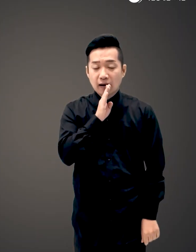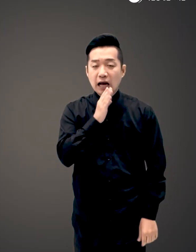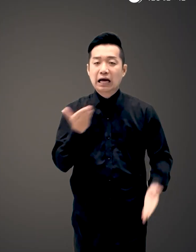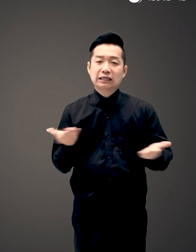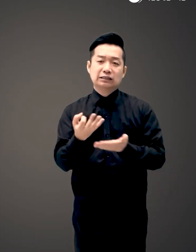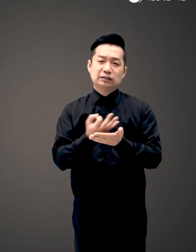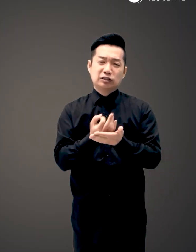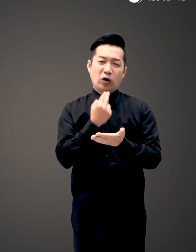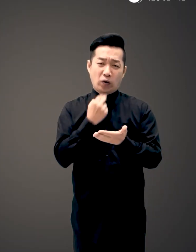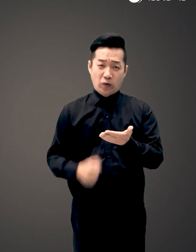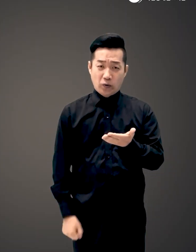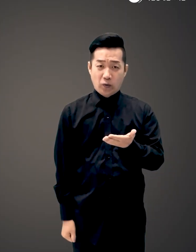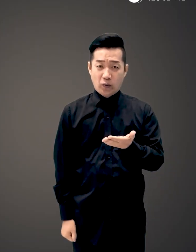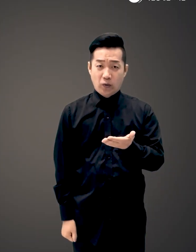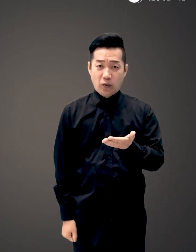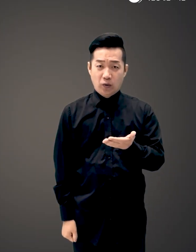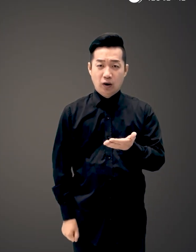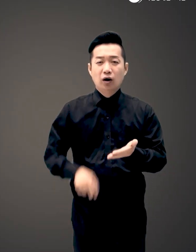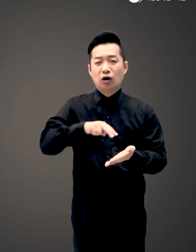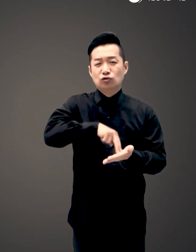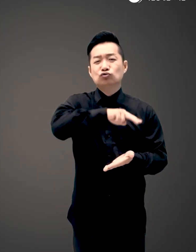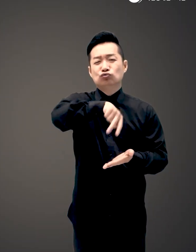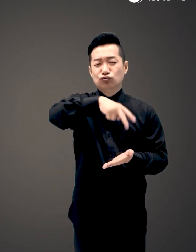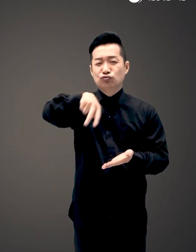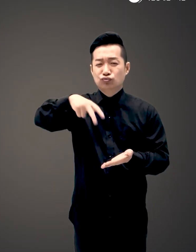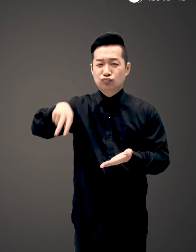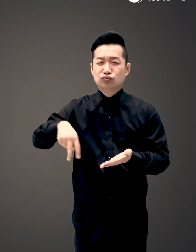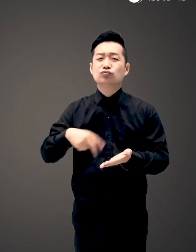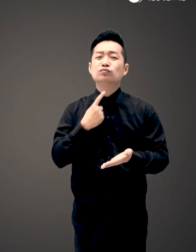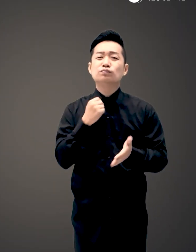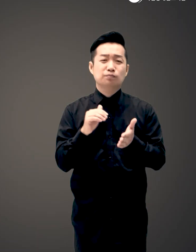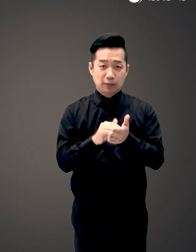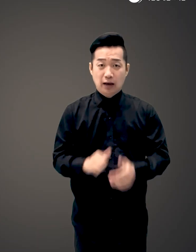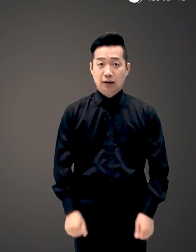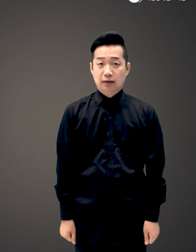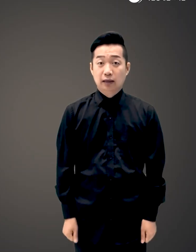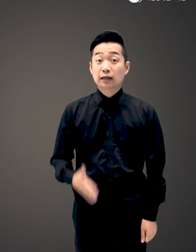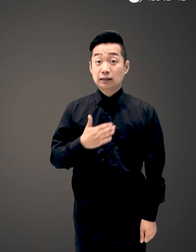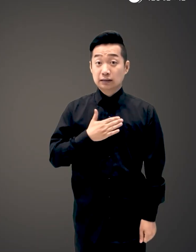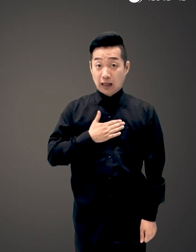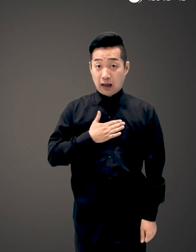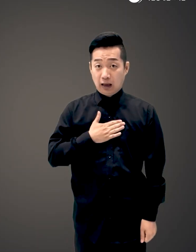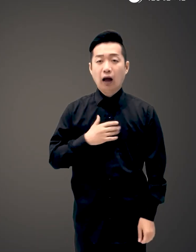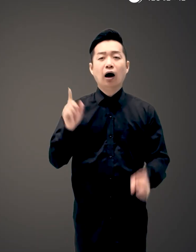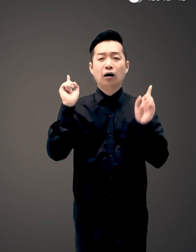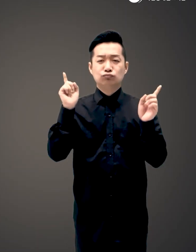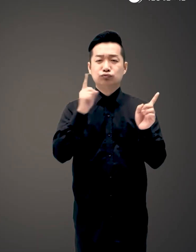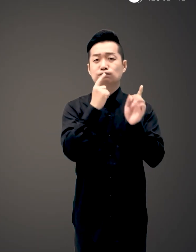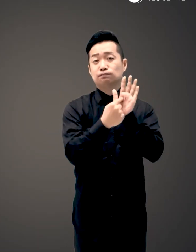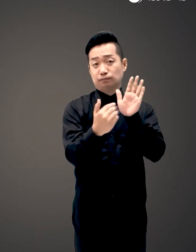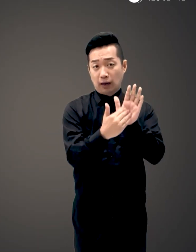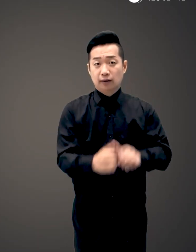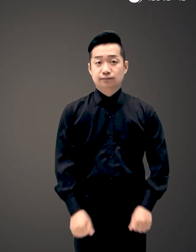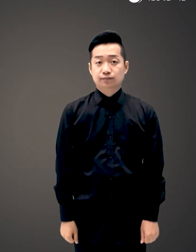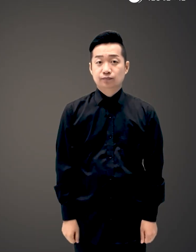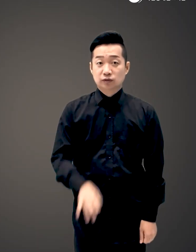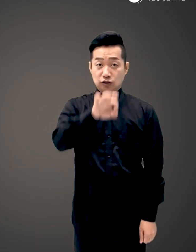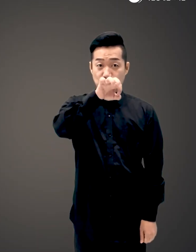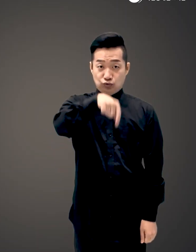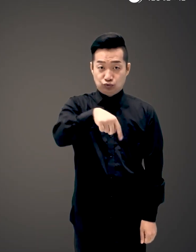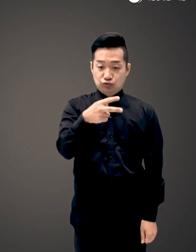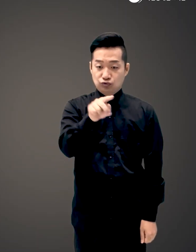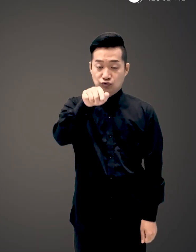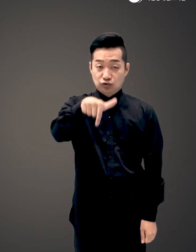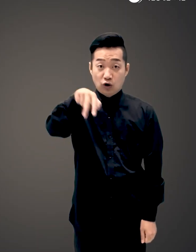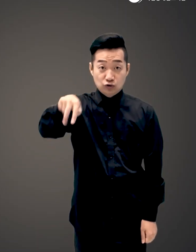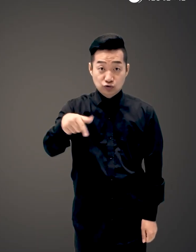생업은 없었어요. 생업은 없고 그냥 유랑을 하고 지내신 분이죠. 그러니까 자기 자신을 무직이라고 말한 거예요. 그리고